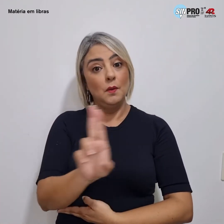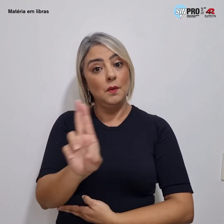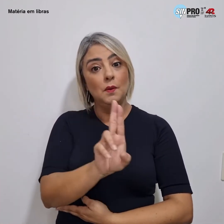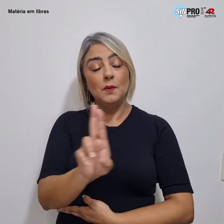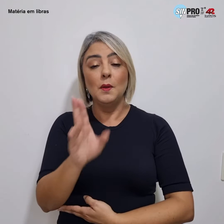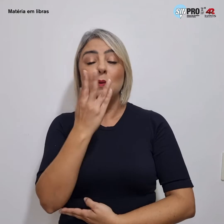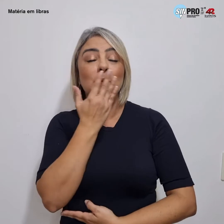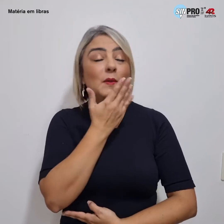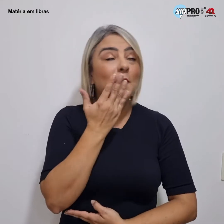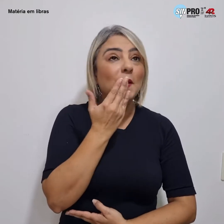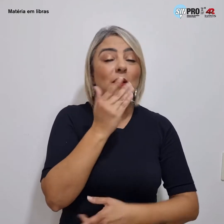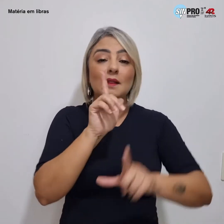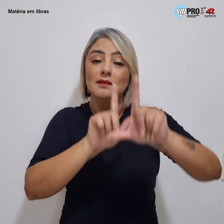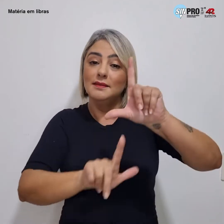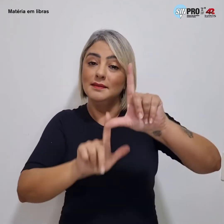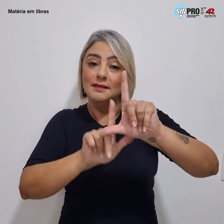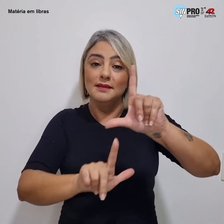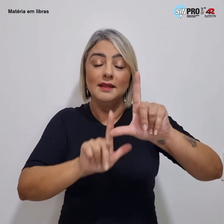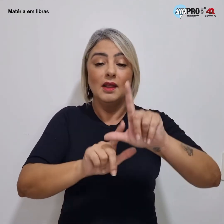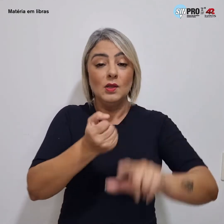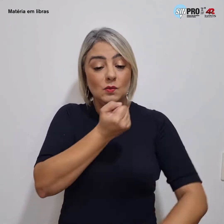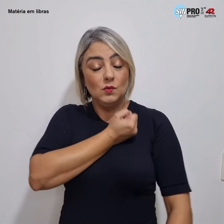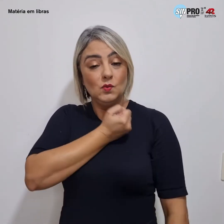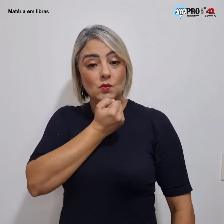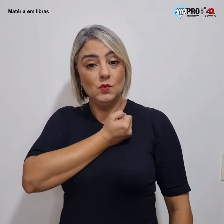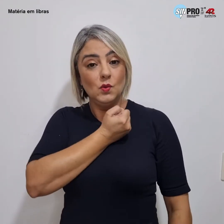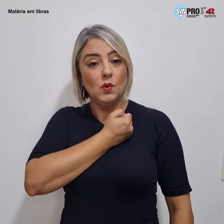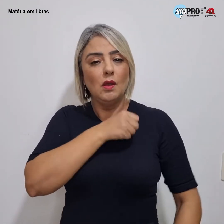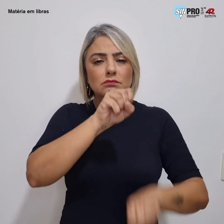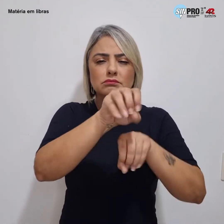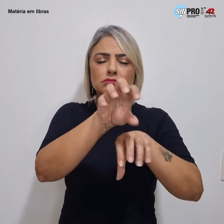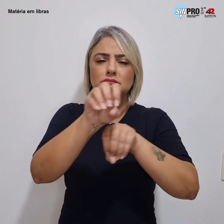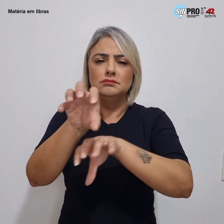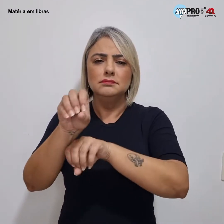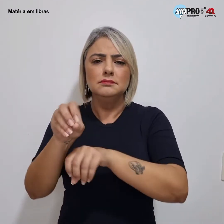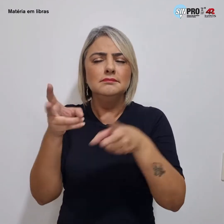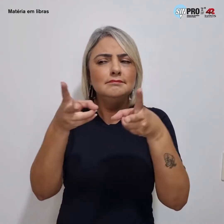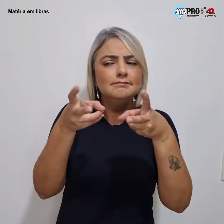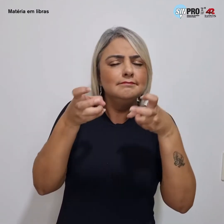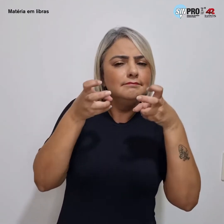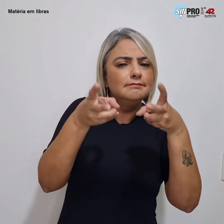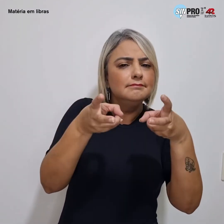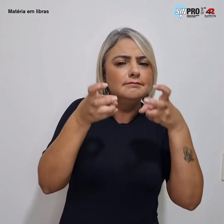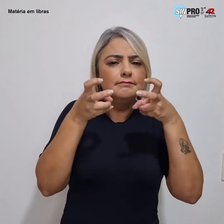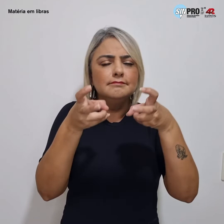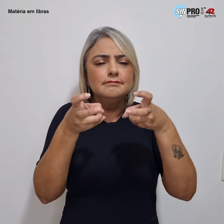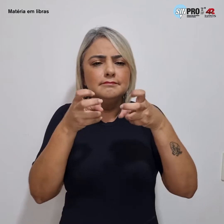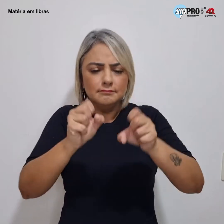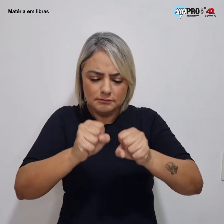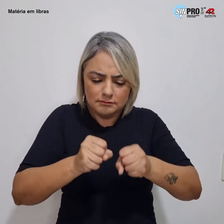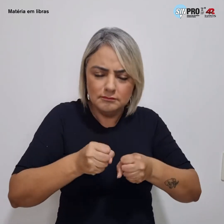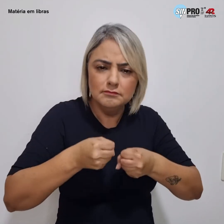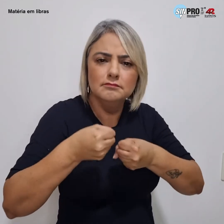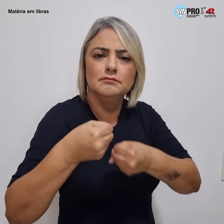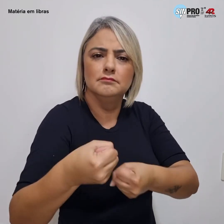nome das cores, das letras, dos números, ensina a percepção e o enfrentamento